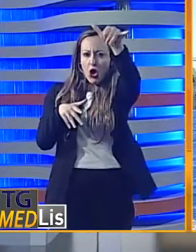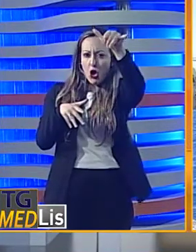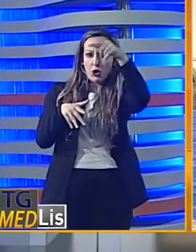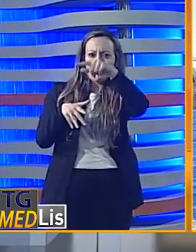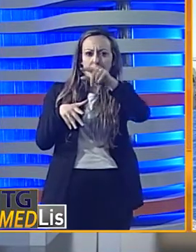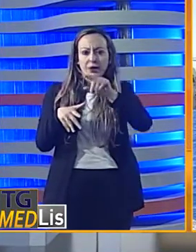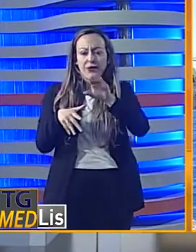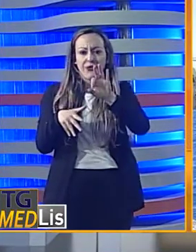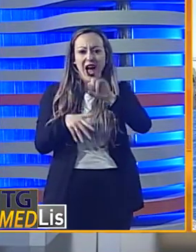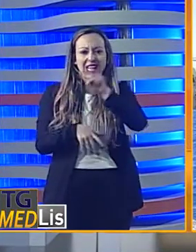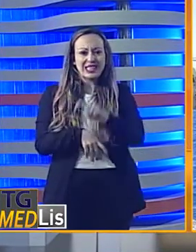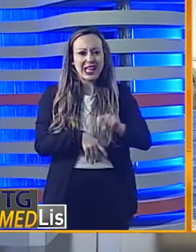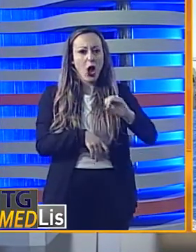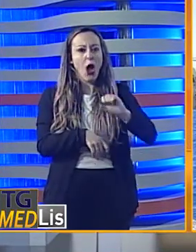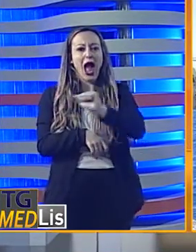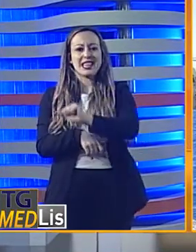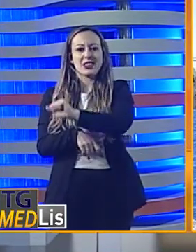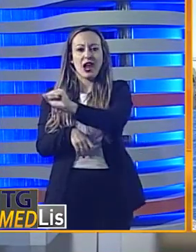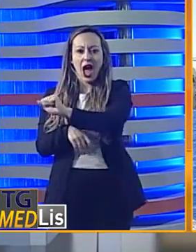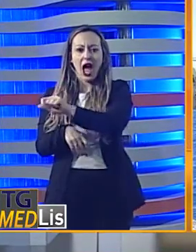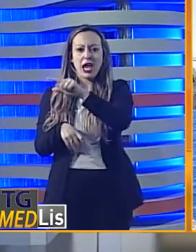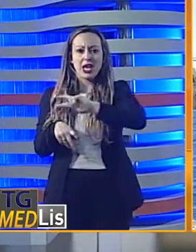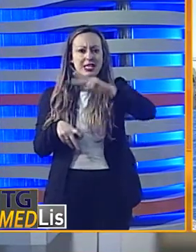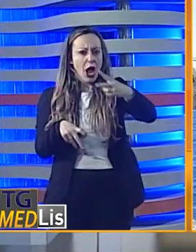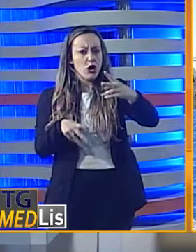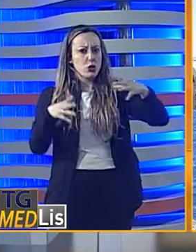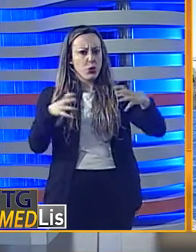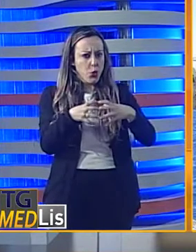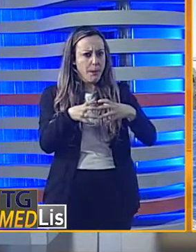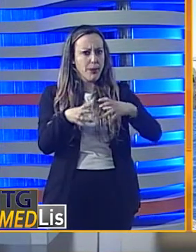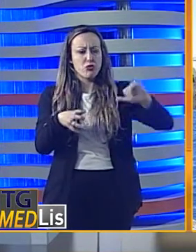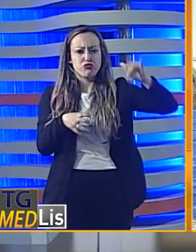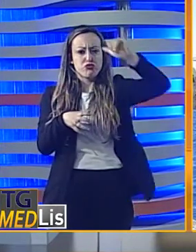del secondo gruppo elicotteri di Catania.